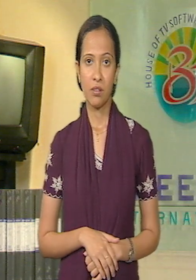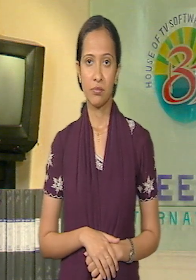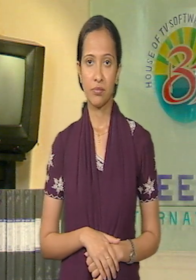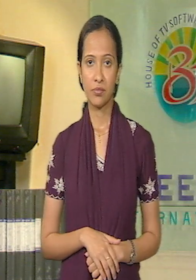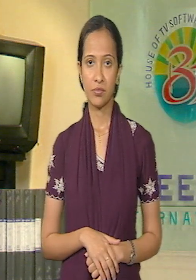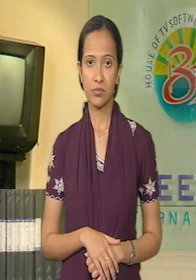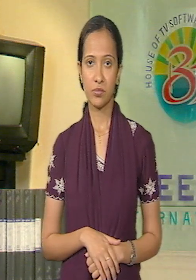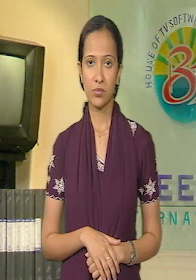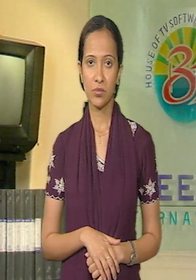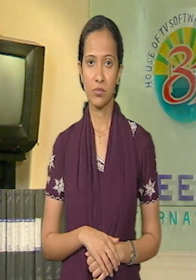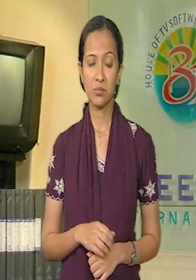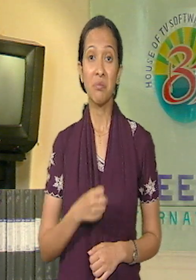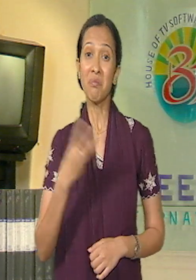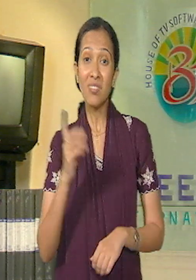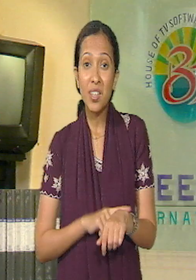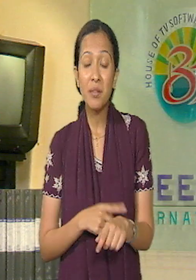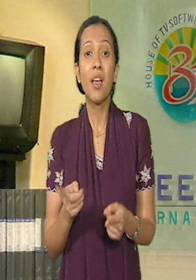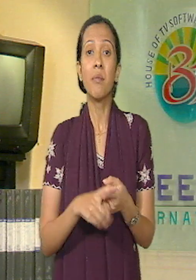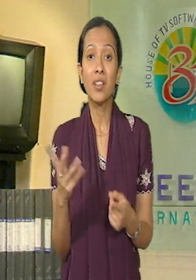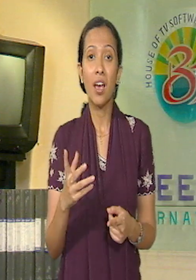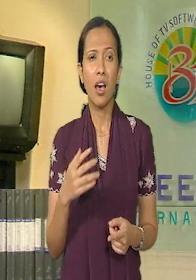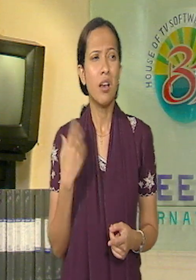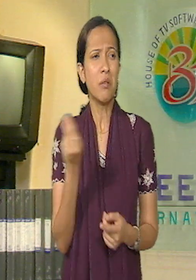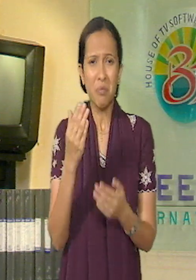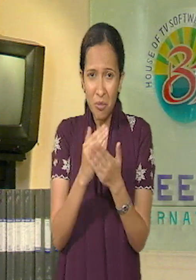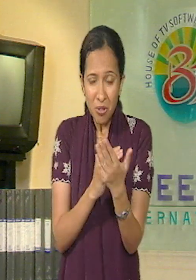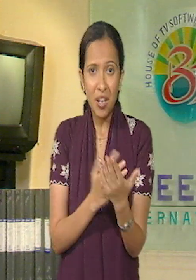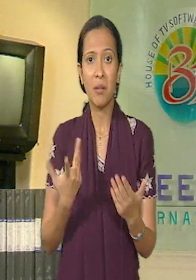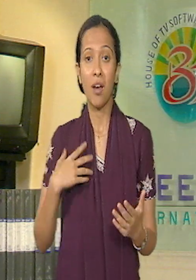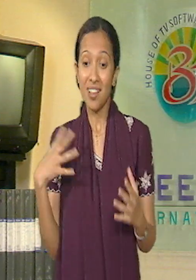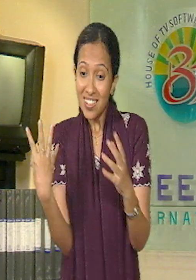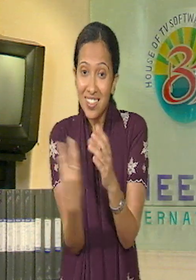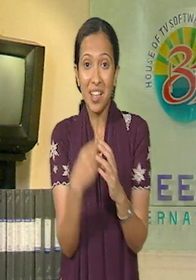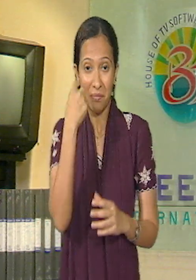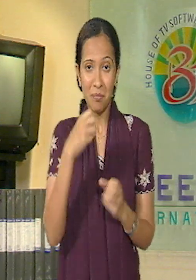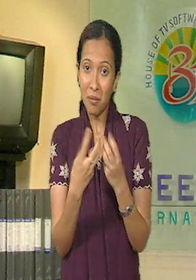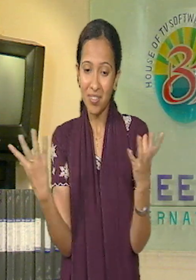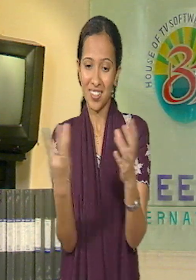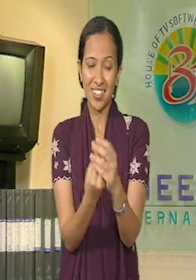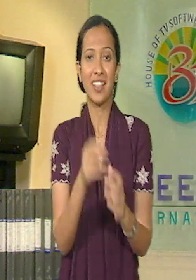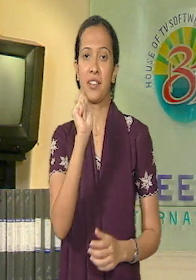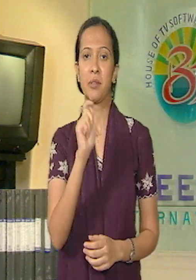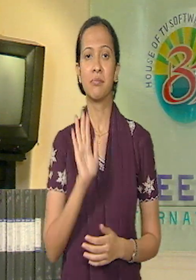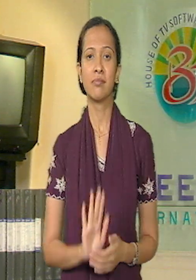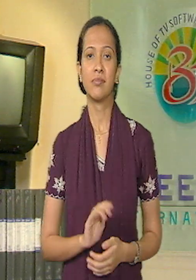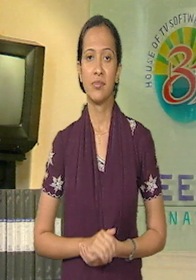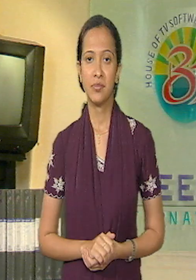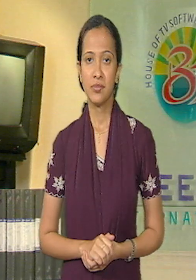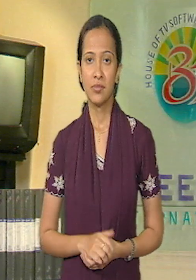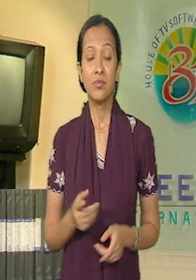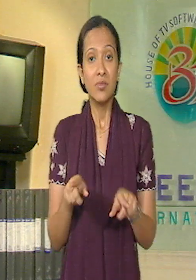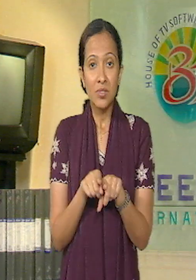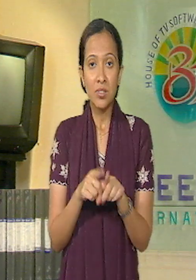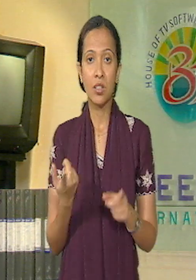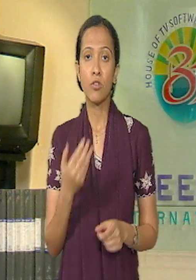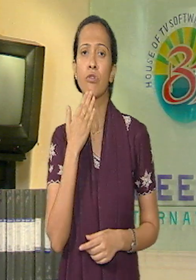दोस्तों कई बार हमारे जीवन में ऐसे अवसर आते हैं कि हमें कुछ कार्य लोगों के साथ मिलजुल कर करने पड़ते हैं, सामूहिक रूप से करने पड़ते हैं।